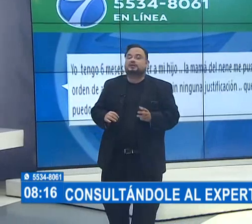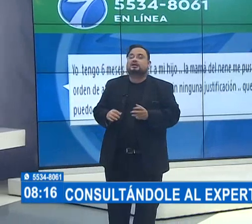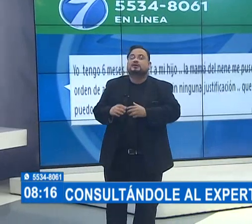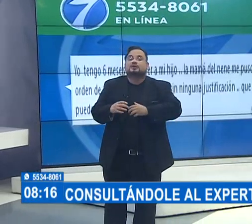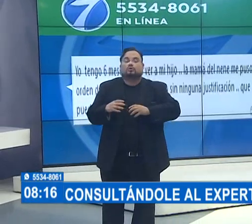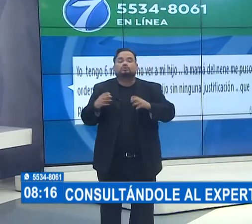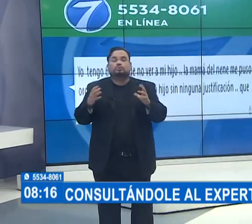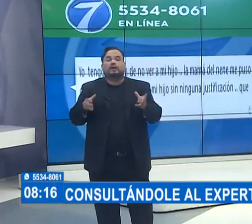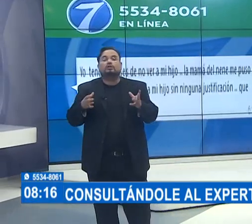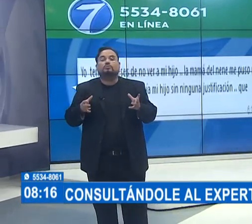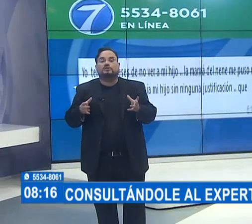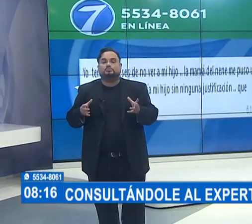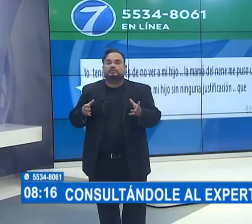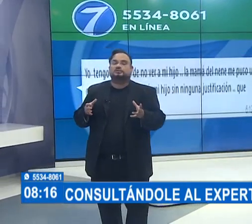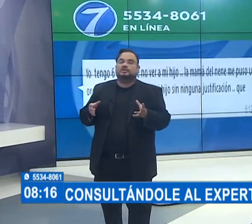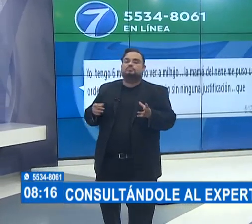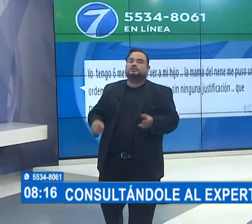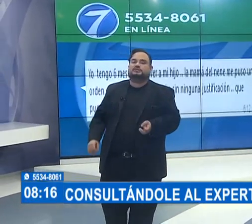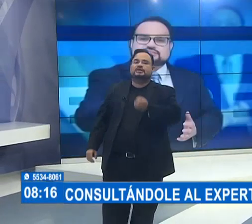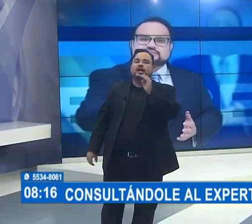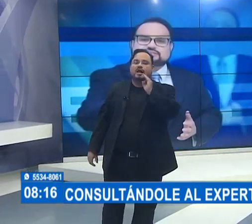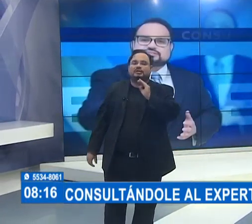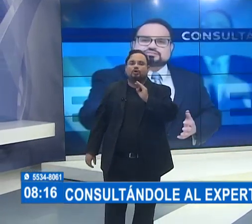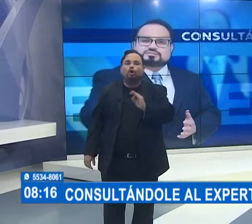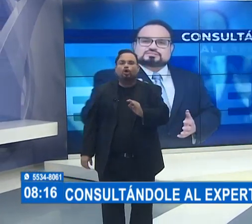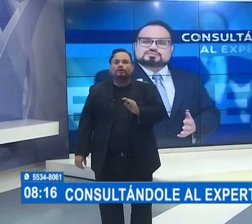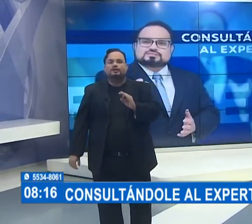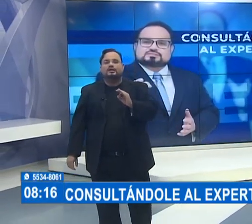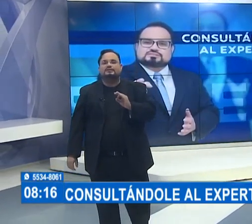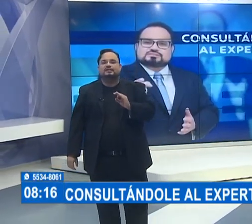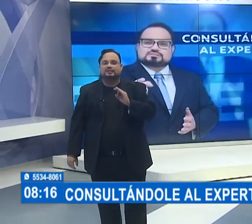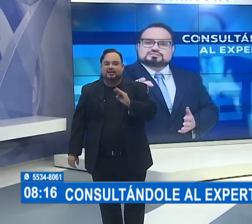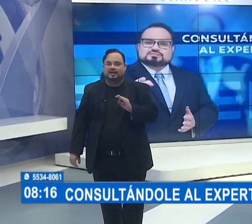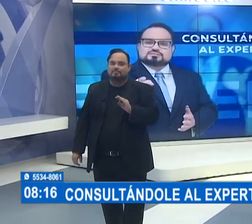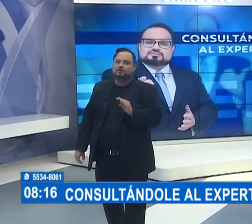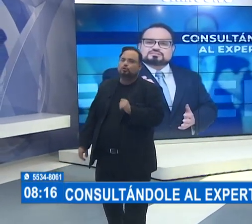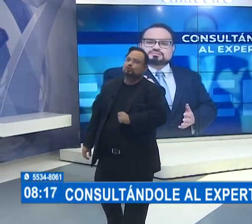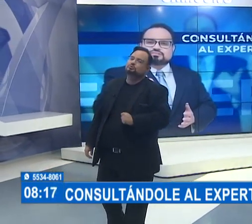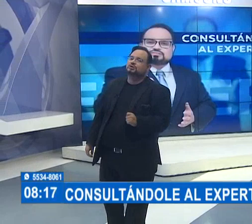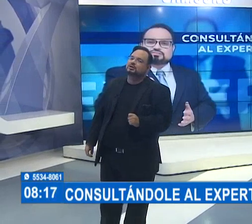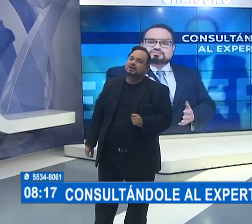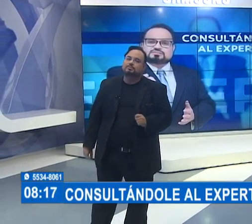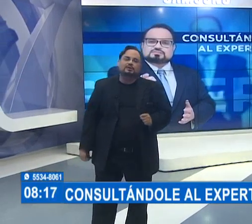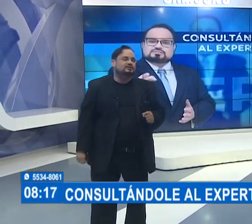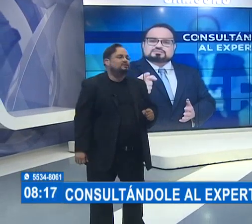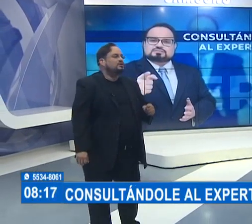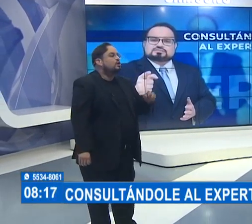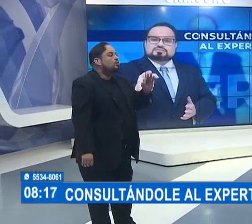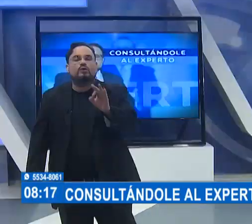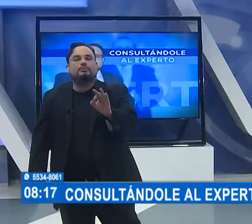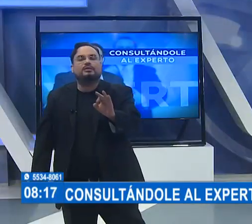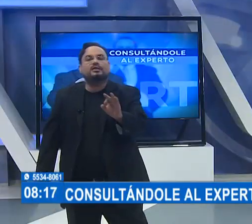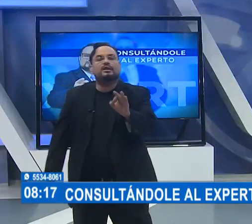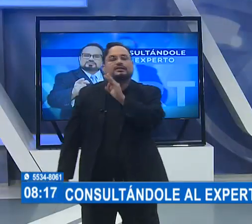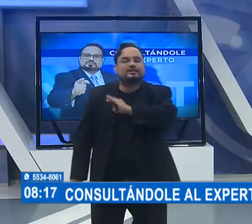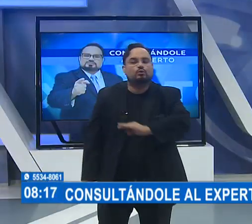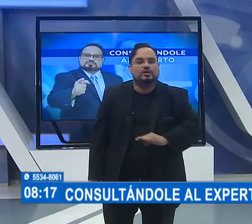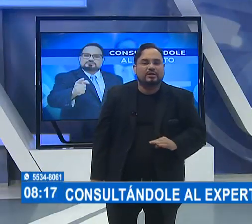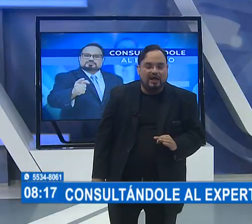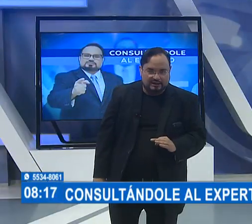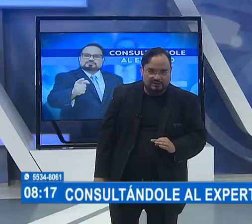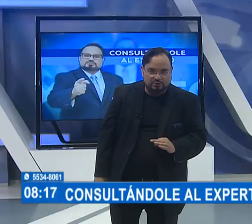Usted está consultándome después de 6 meses. Las órdenes de alejamiento, como usted le llama, es decir, una medida